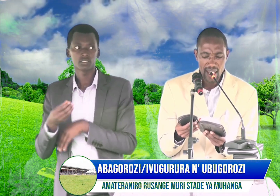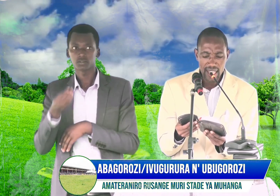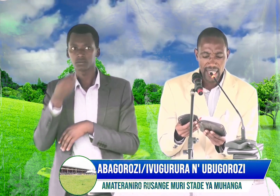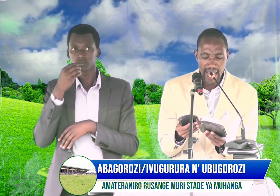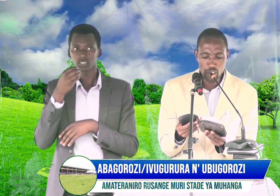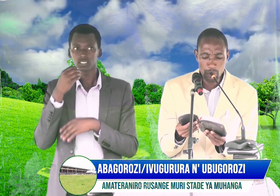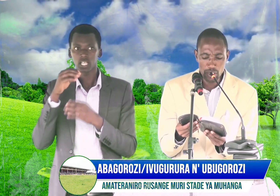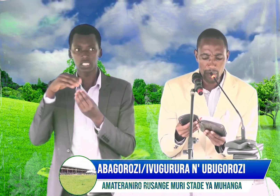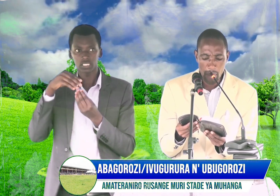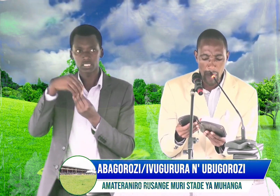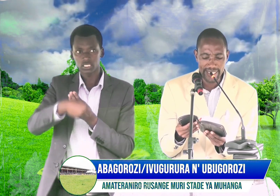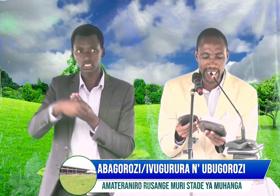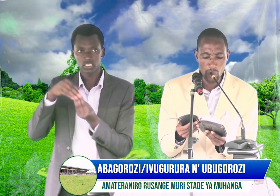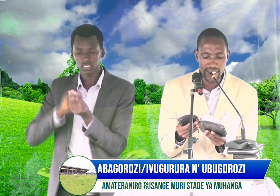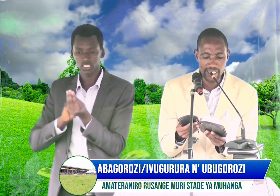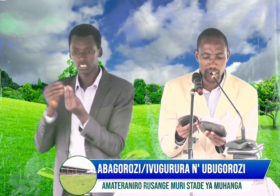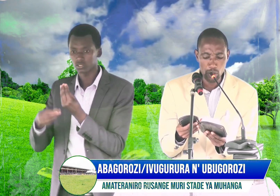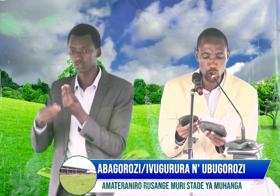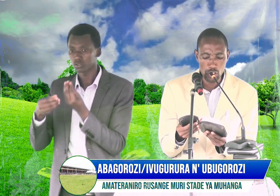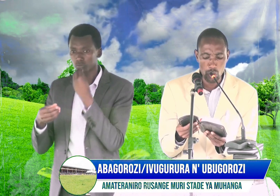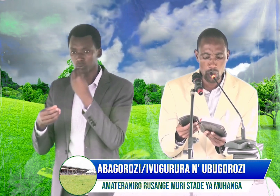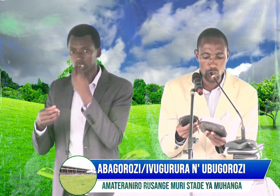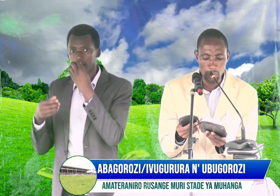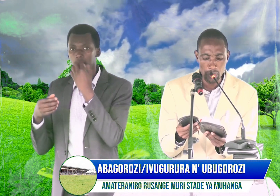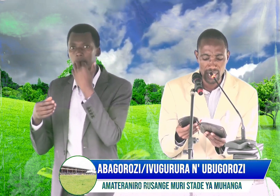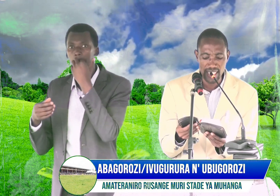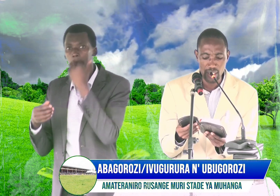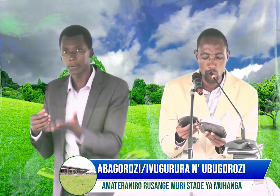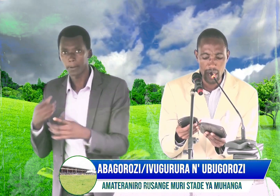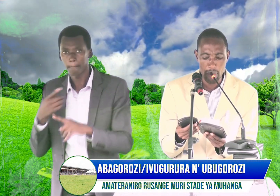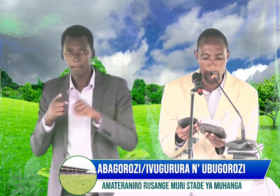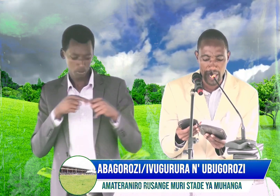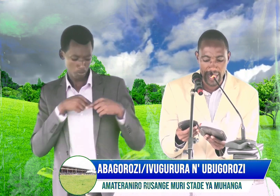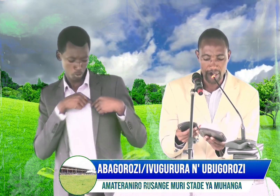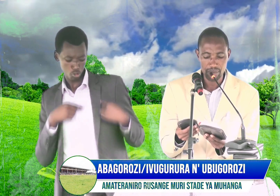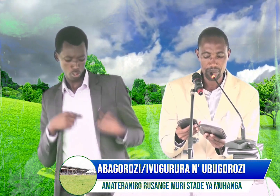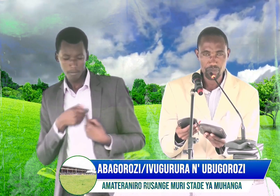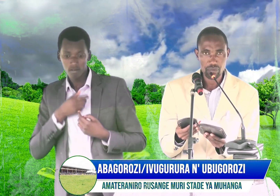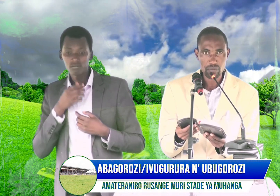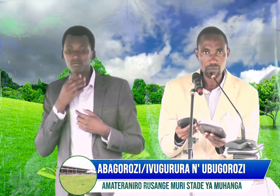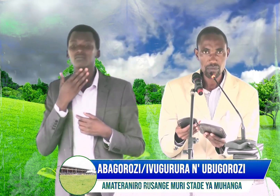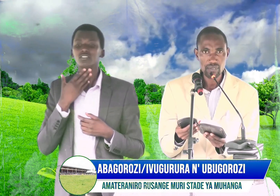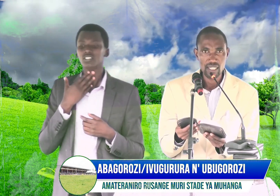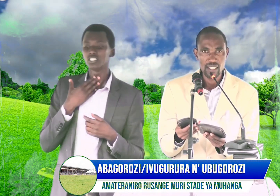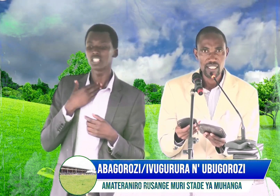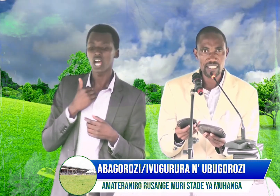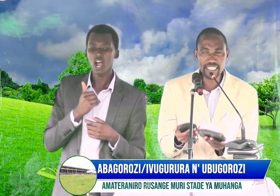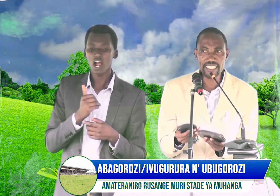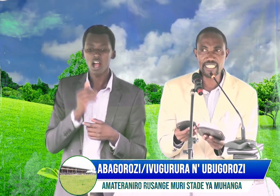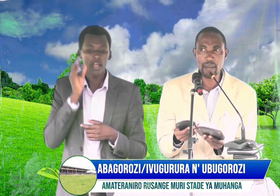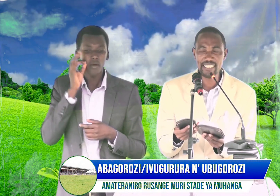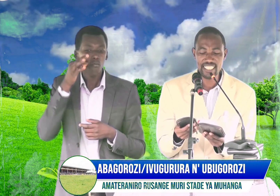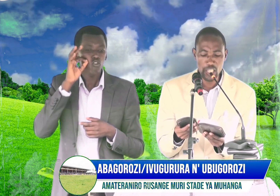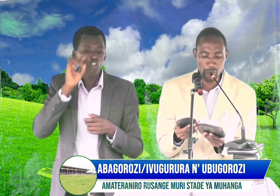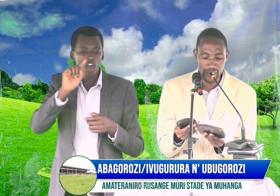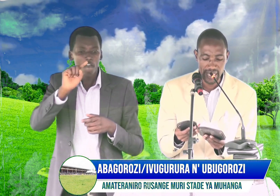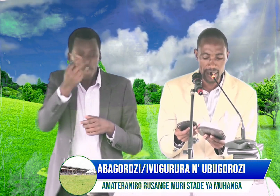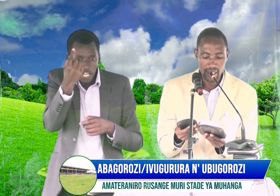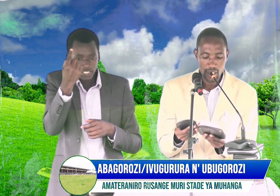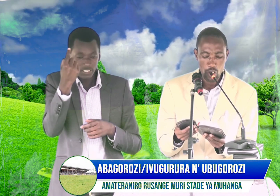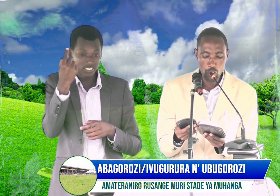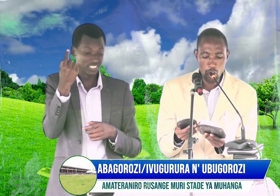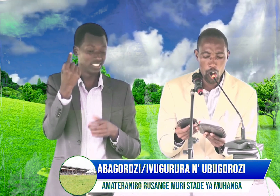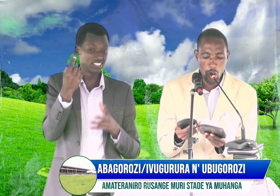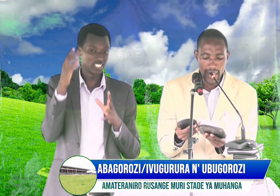nta seri ryo kurya kandi umutima wanjye urarikira imbuto z'umutini w'umwima mbere ngiki kibazo